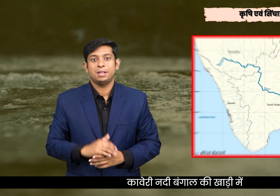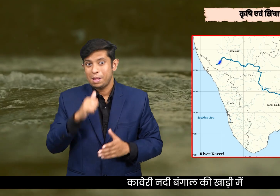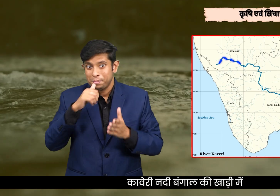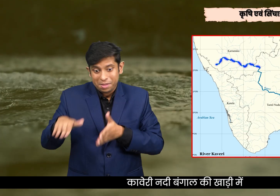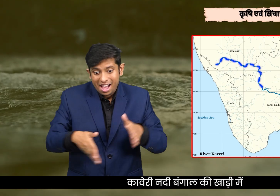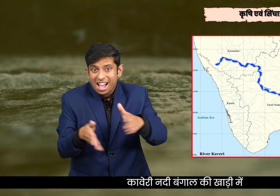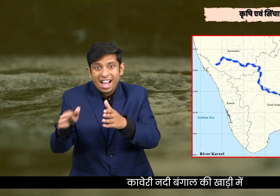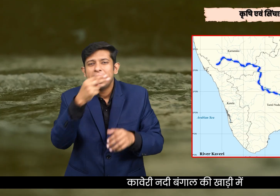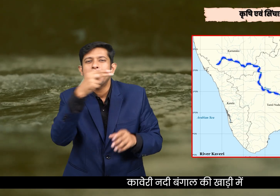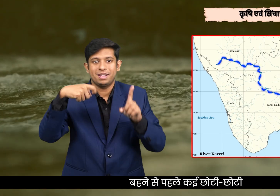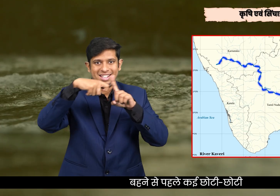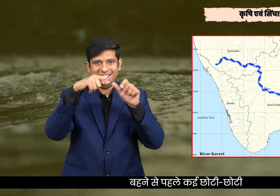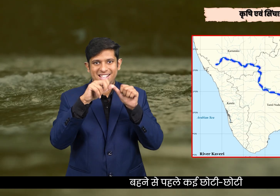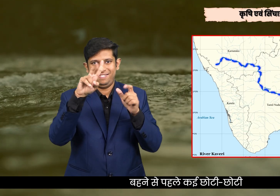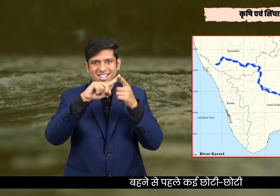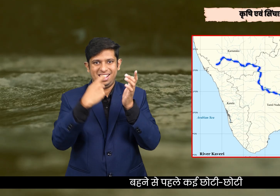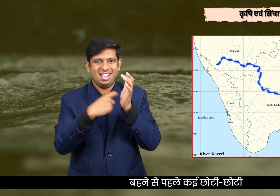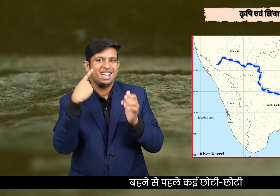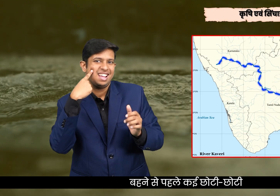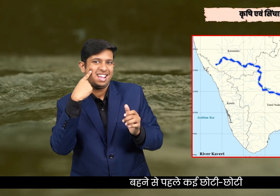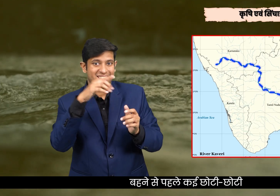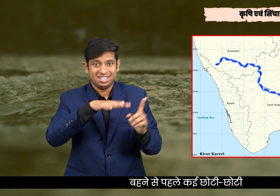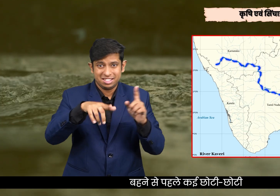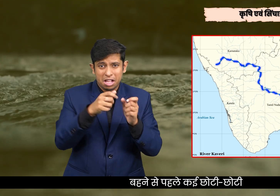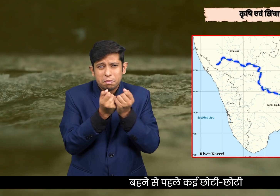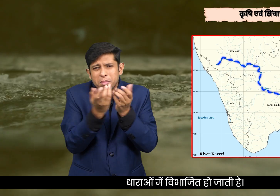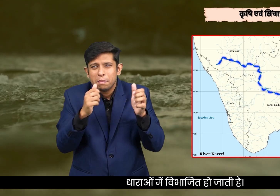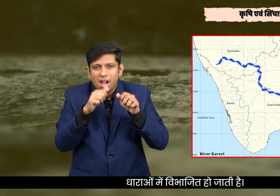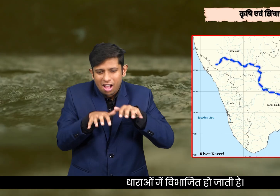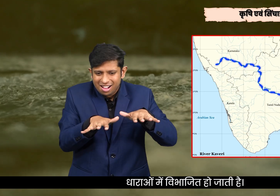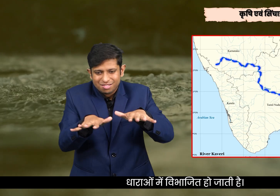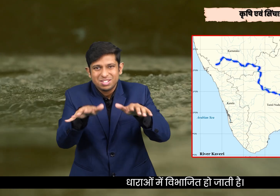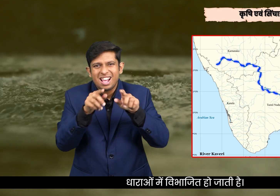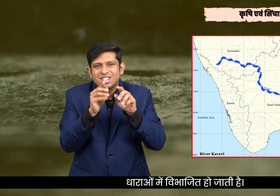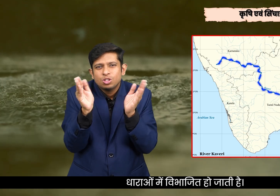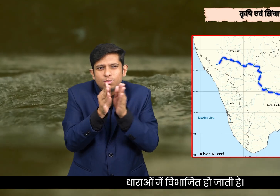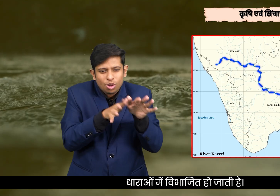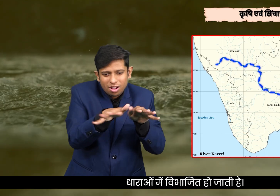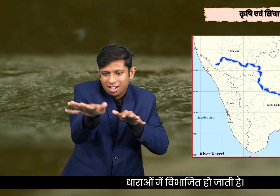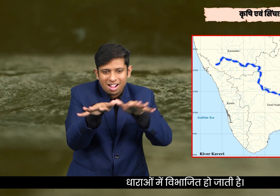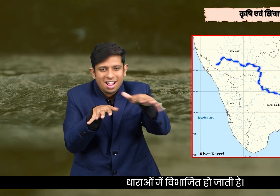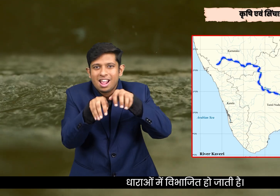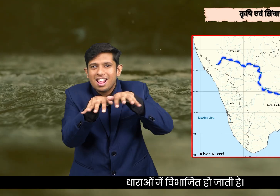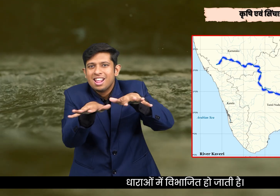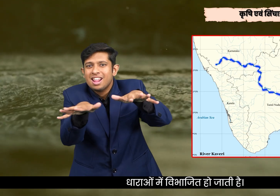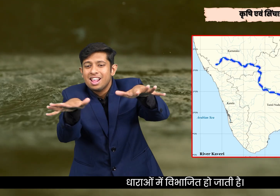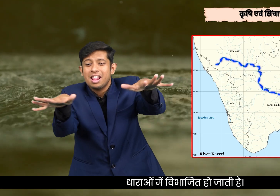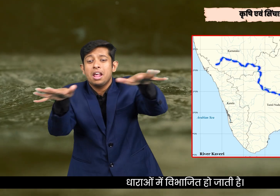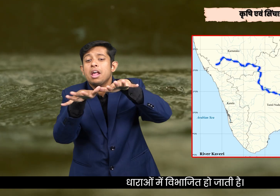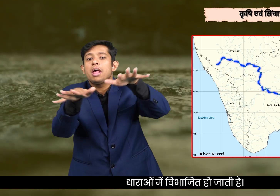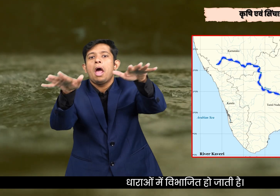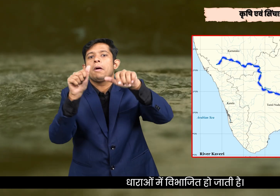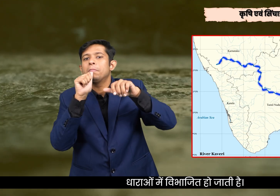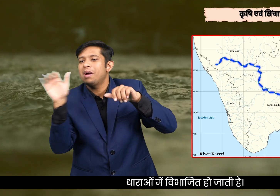कावेरी नदी बंगाल की खाड़ी में बहने से पहले कई छोटी छोटी धाराओं में विभाजित हो जाती हैं।